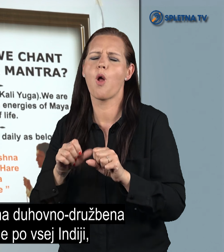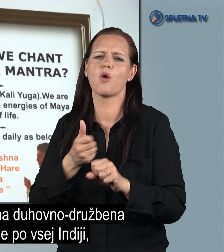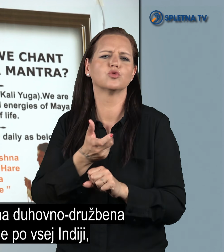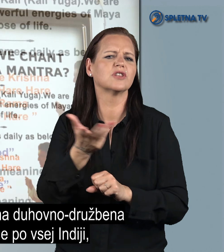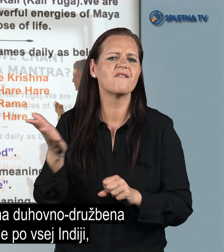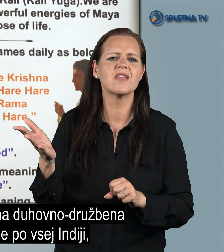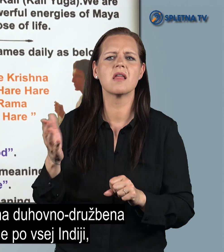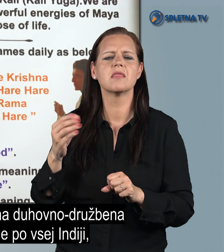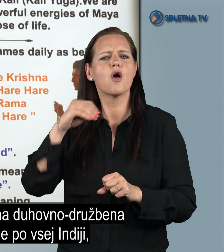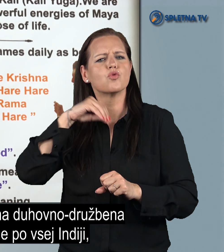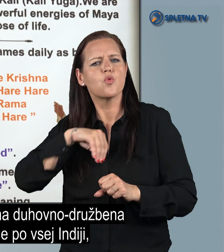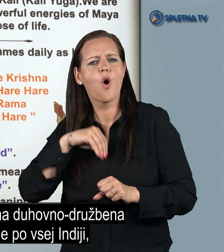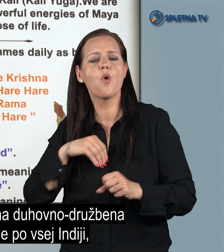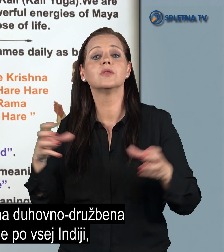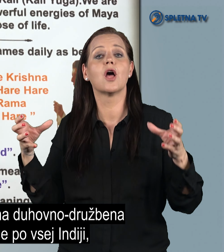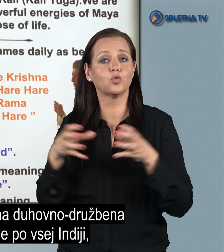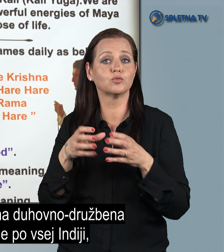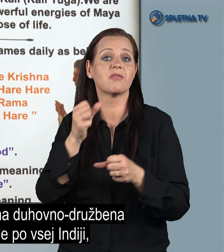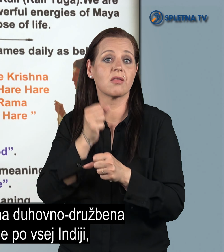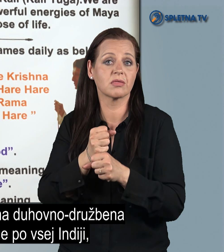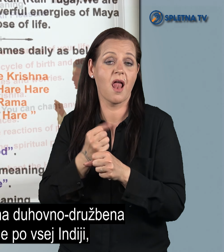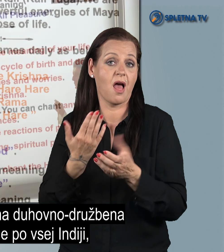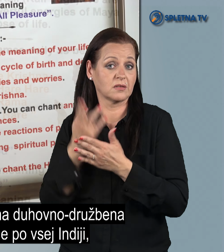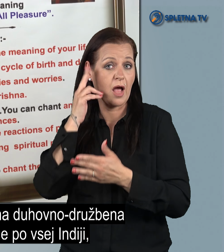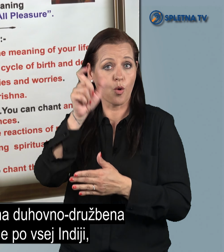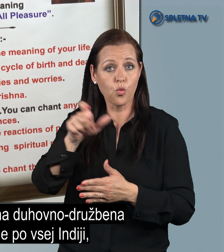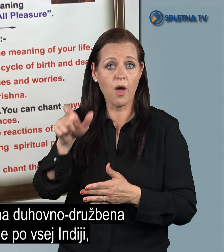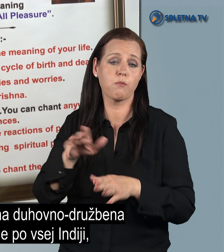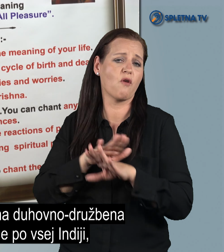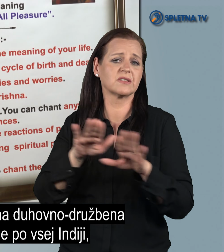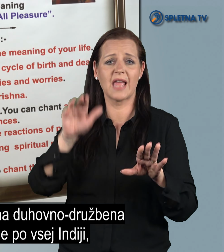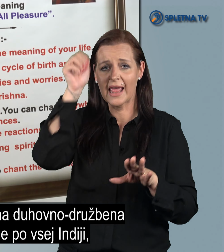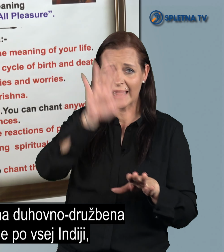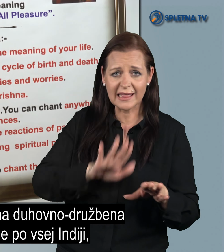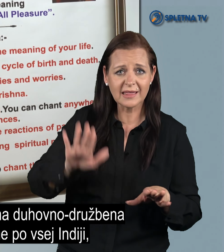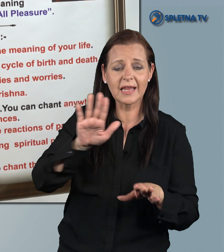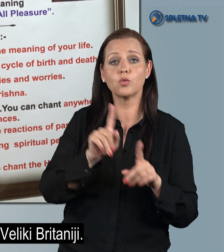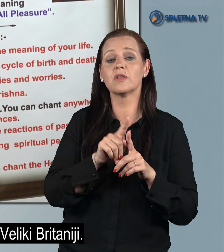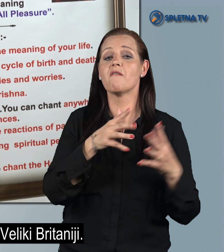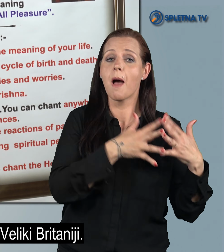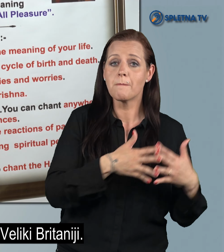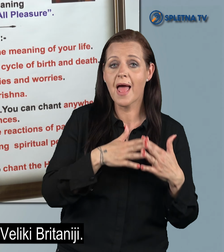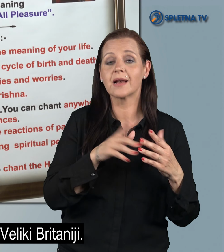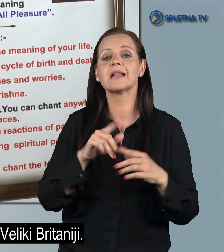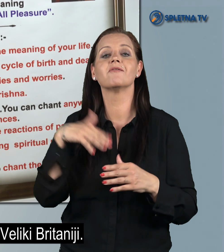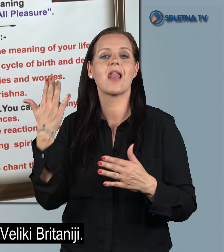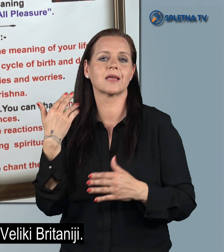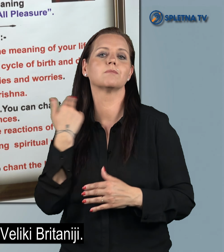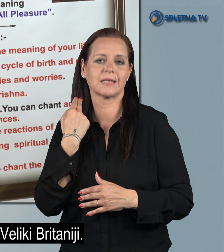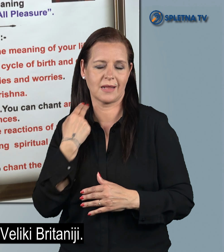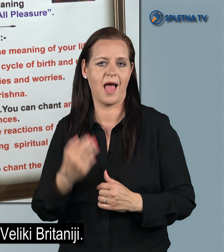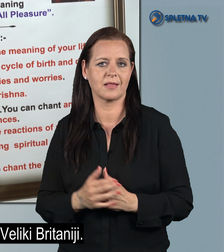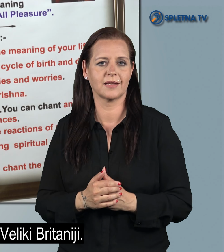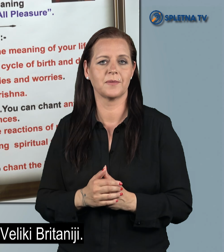Opravljal je številna duhovno-družbena dela za gluhe po vsej Indiji, v ZDA in v Veliki Britaniji.